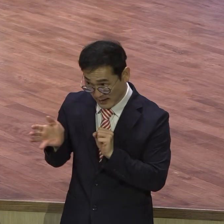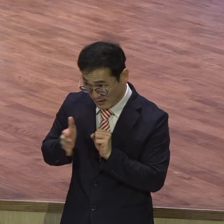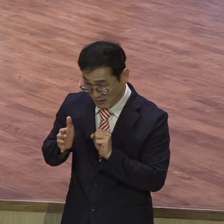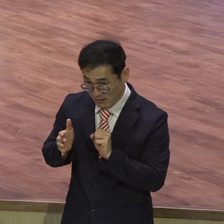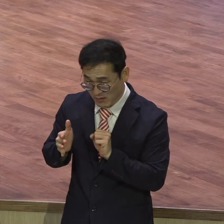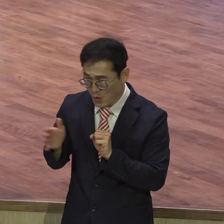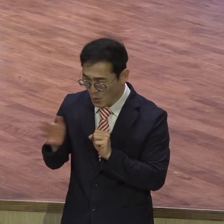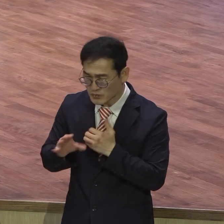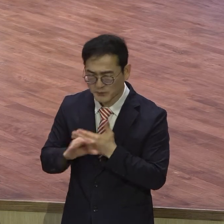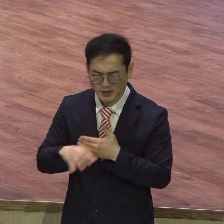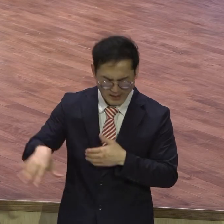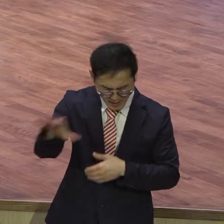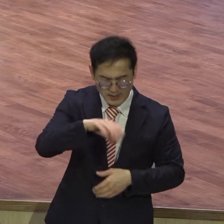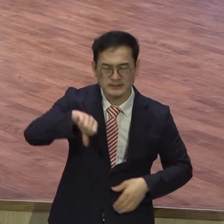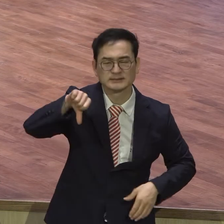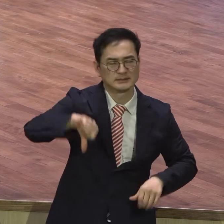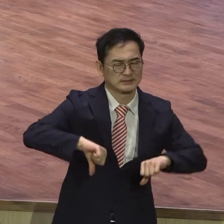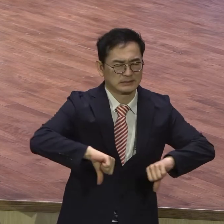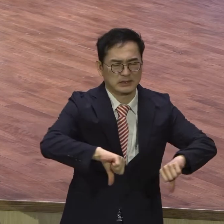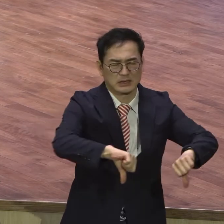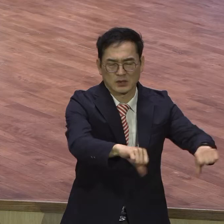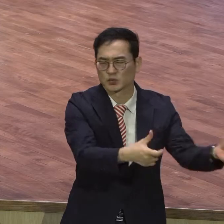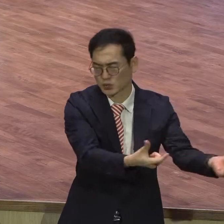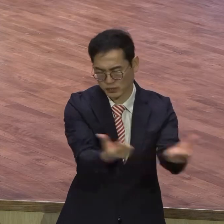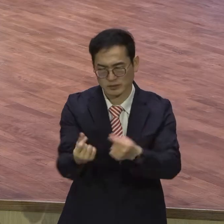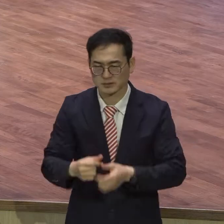명적인 눈을 열고 봐야 돼요